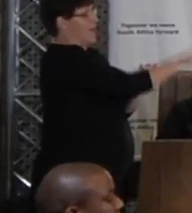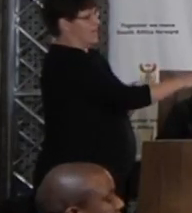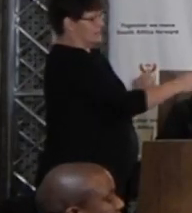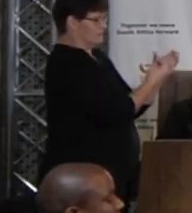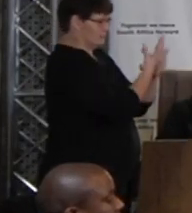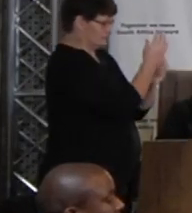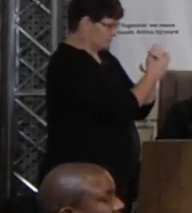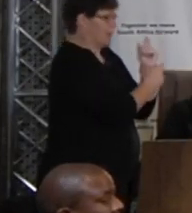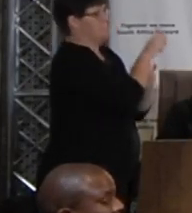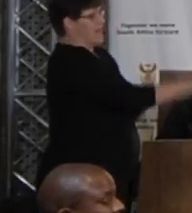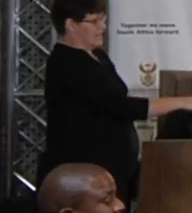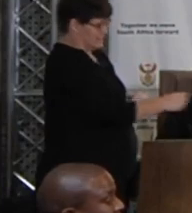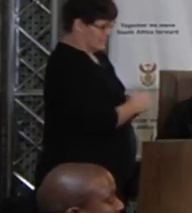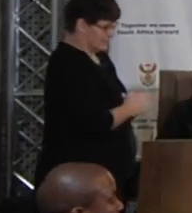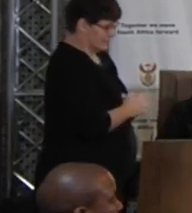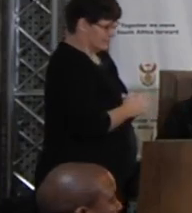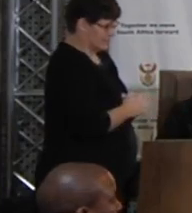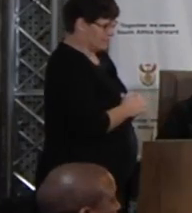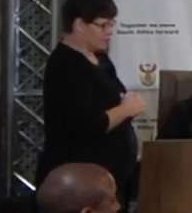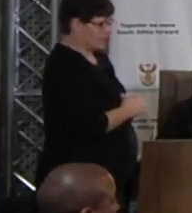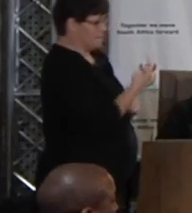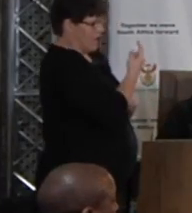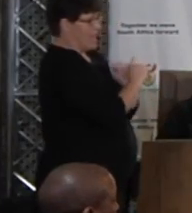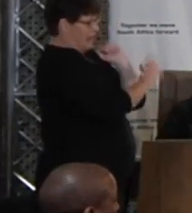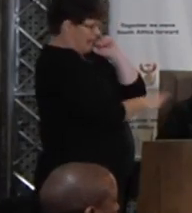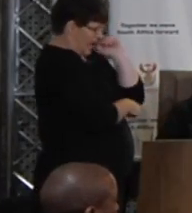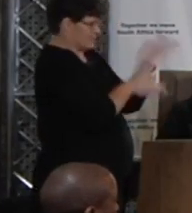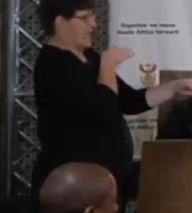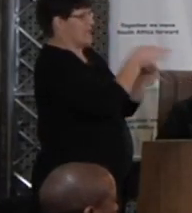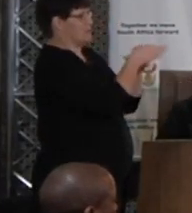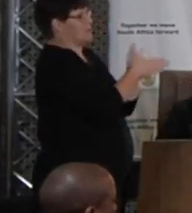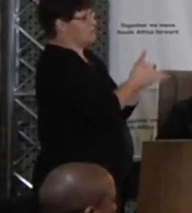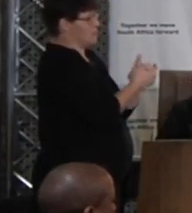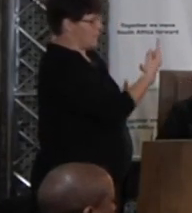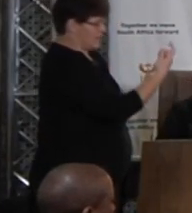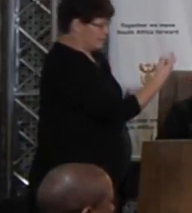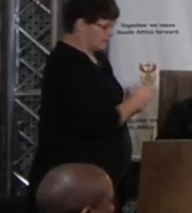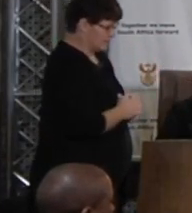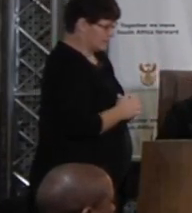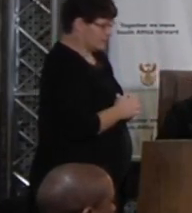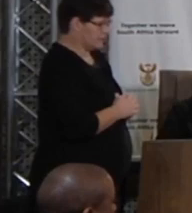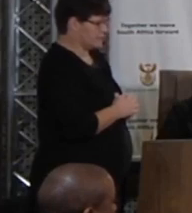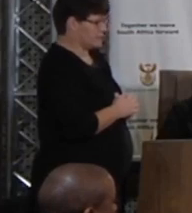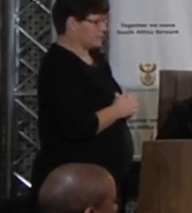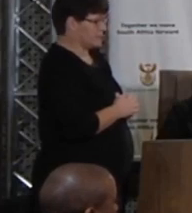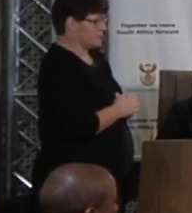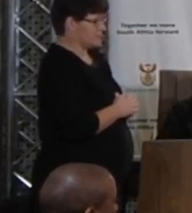then bese ngichaza nje lowokugcina kodwa oza kwethu bona bazonaba kakhulu kuzo zonke lezi zinto